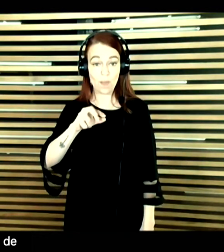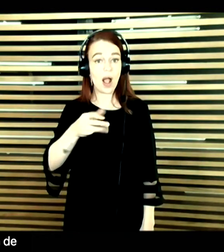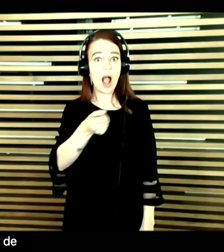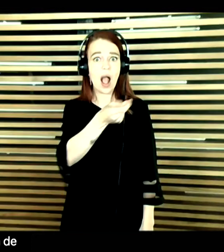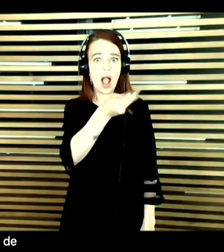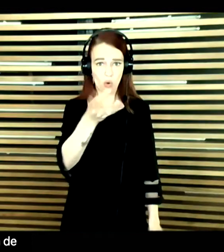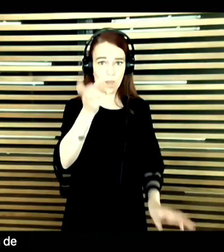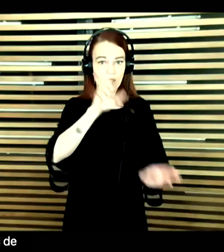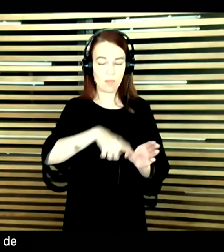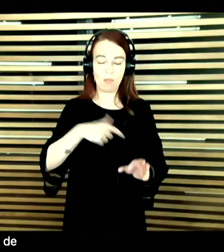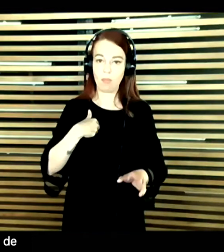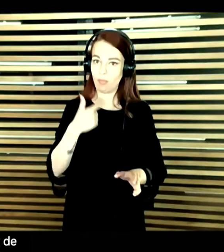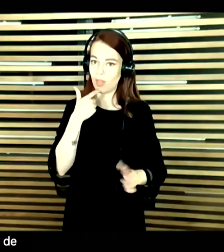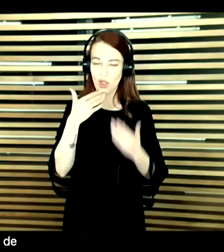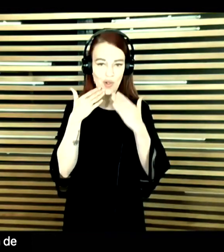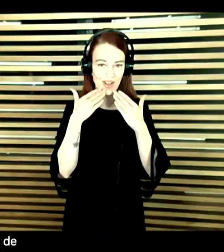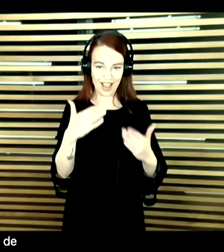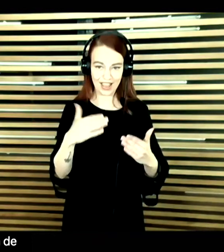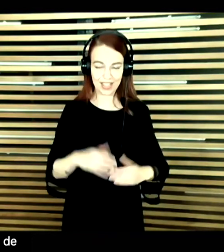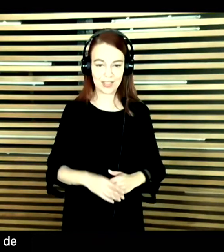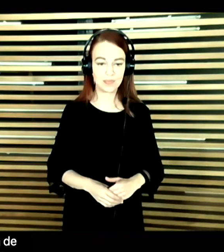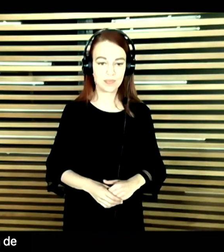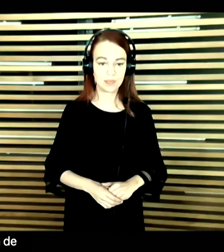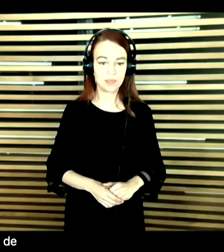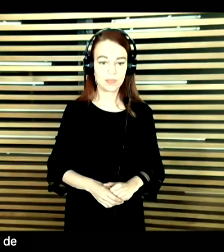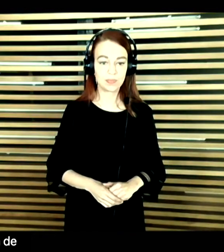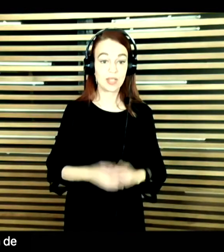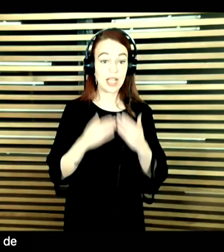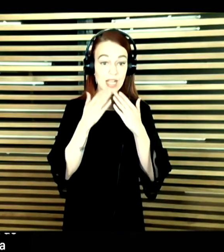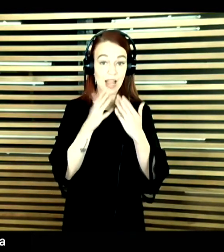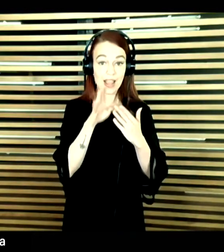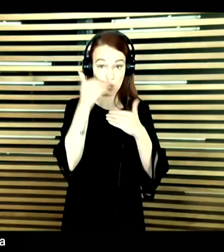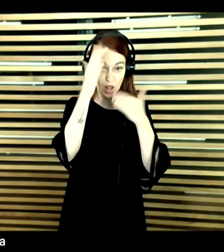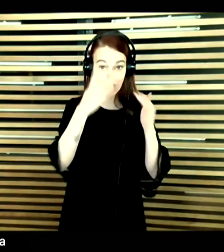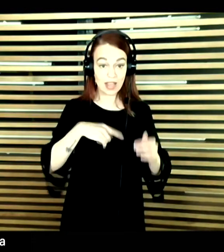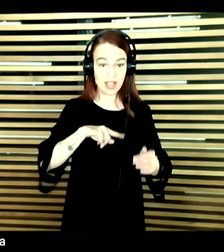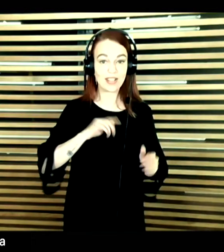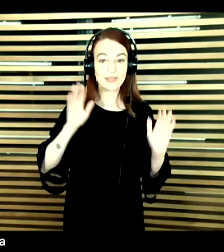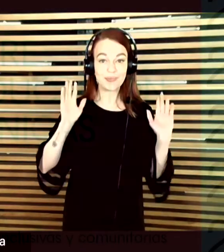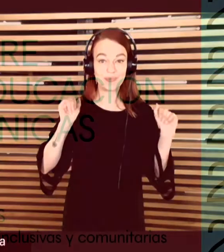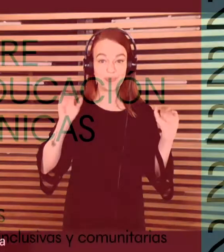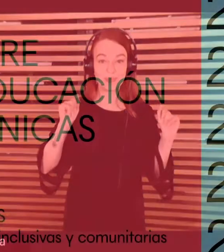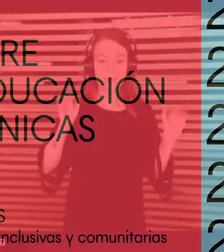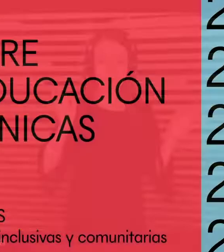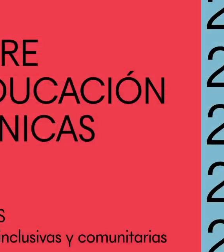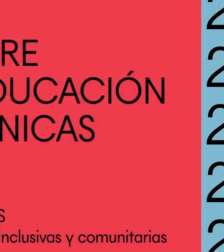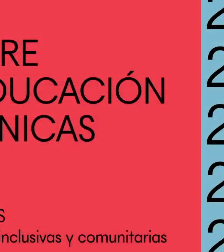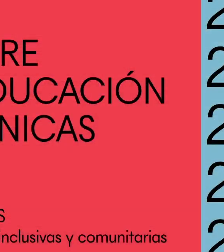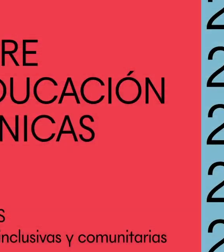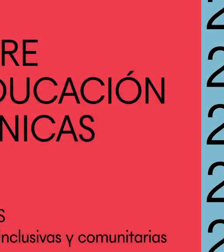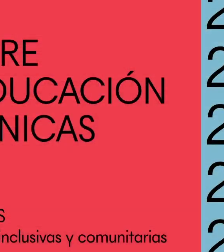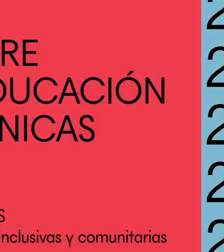os lo agradecemos especialmente. Gracias por vuestra atención y adiós. Hasta luego.